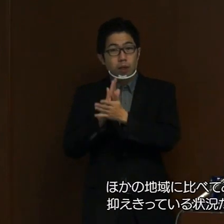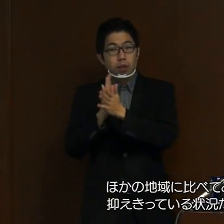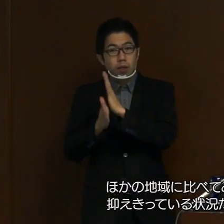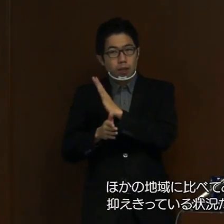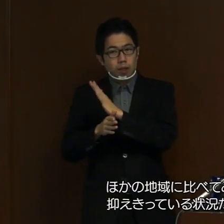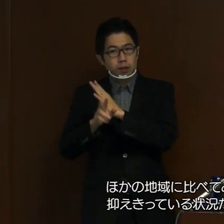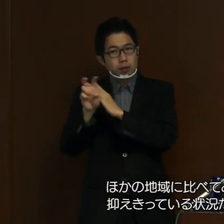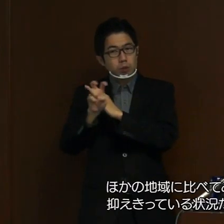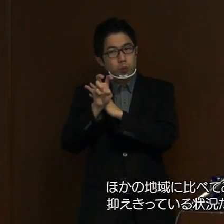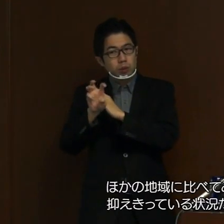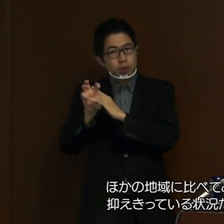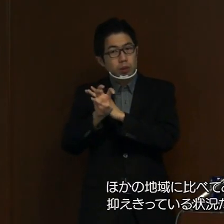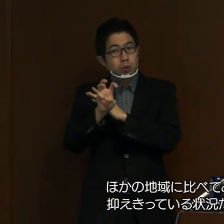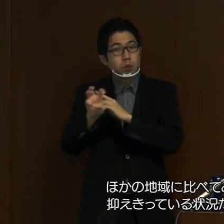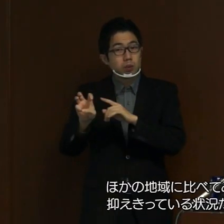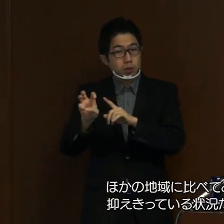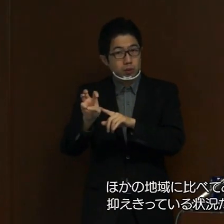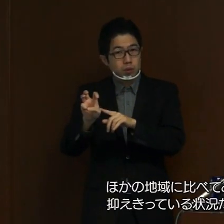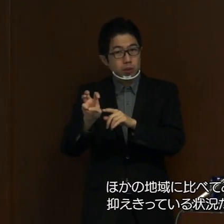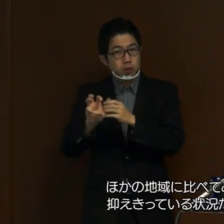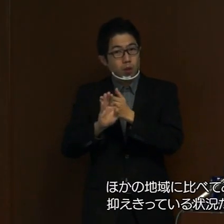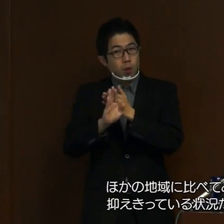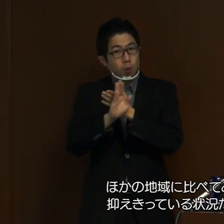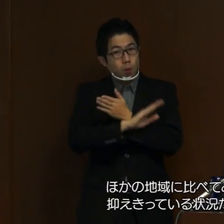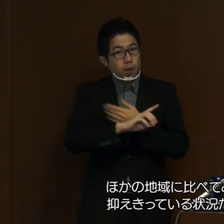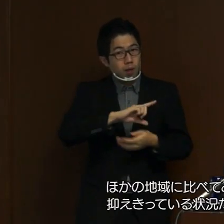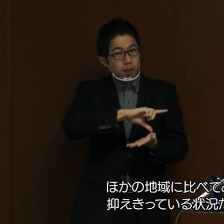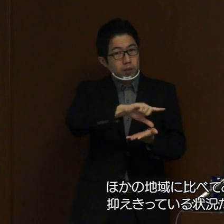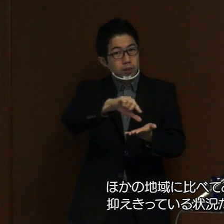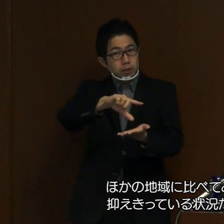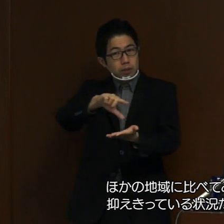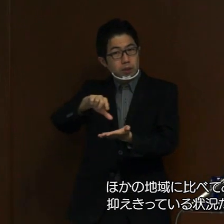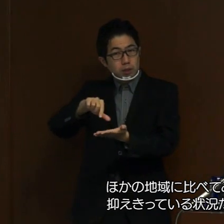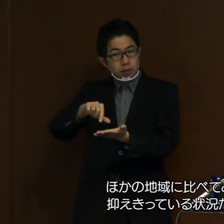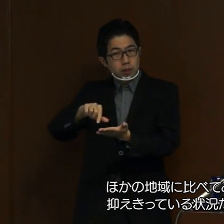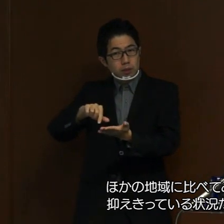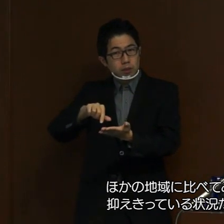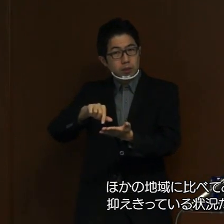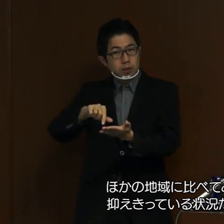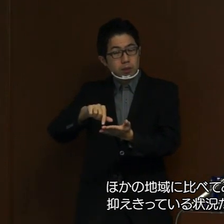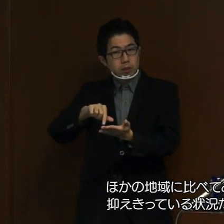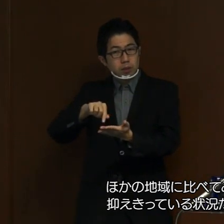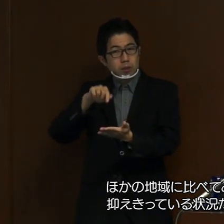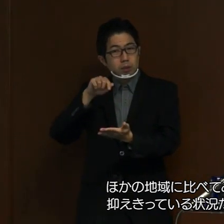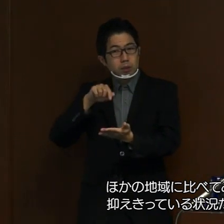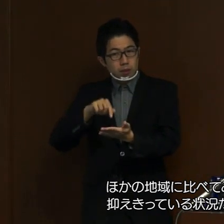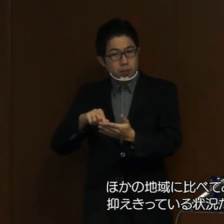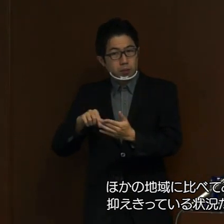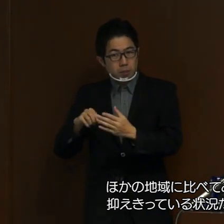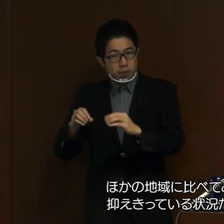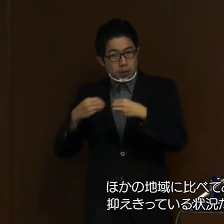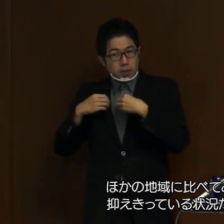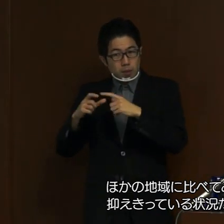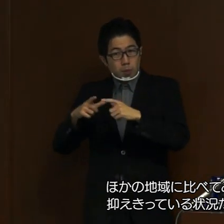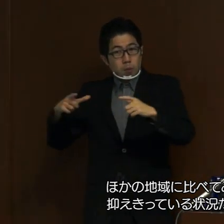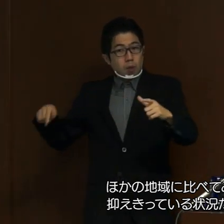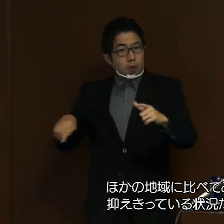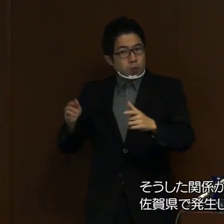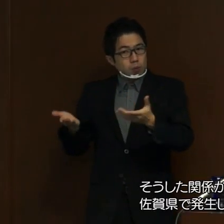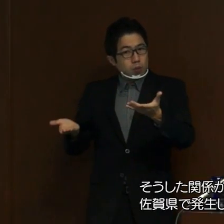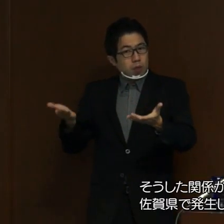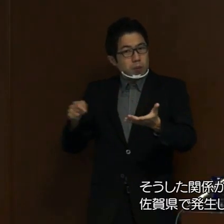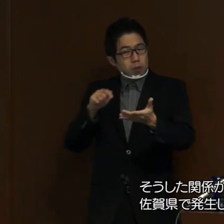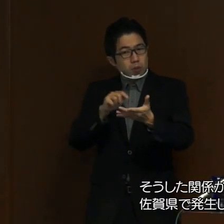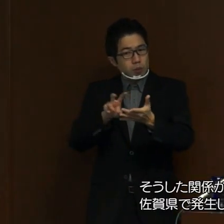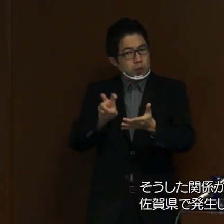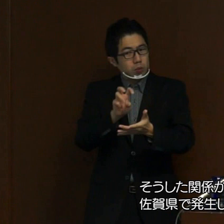他の地域に比べてみると抑えきっている状況だと認識しています。